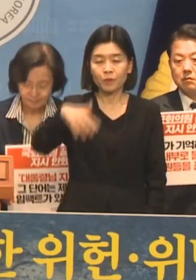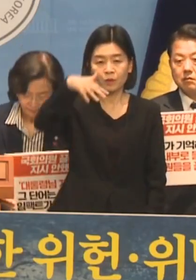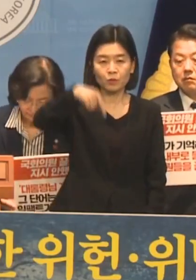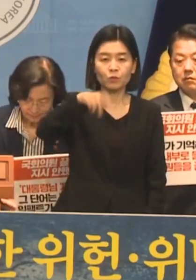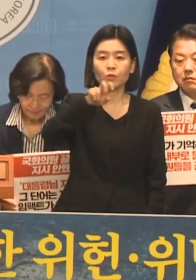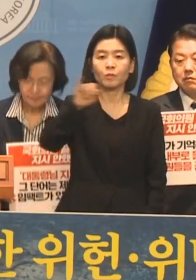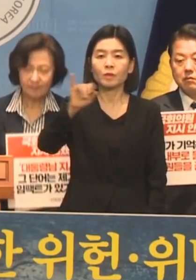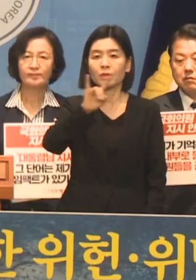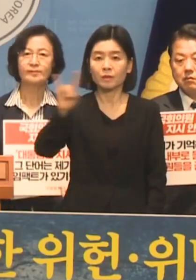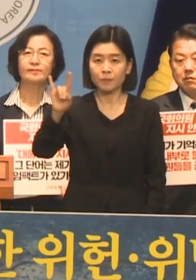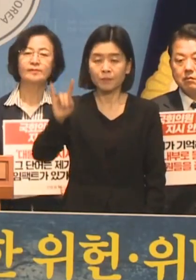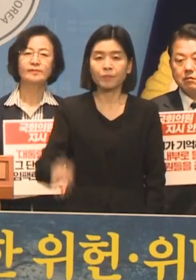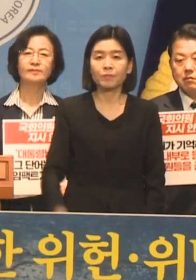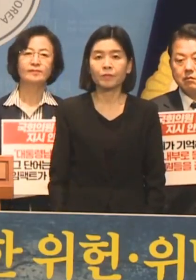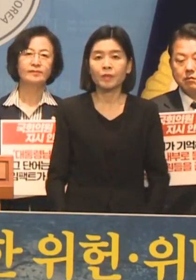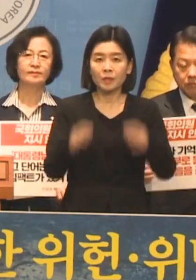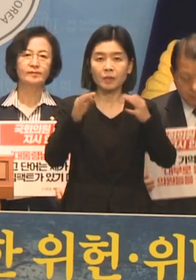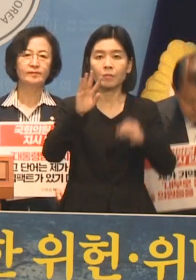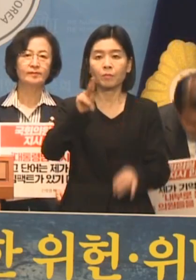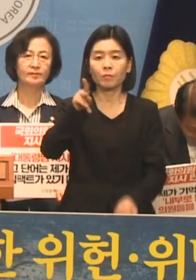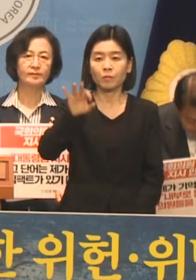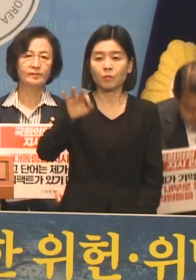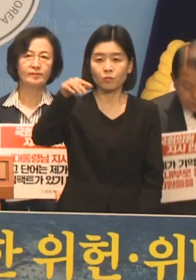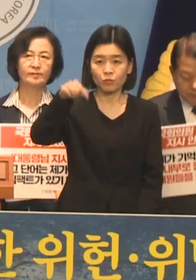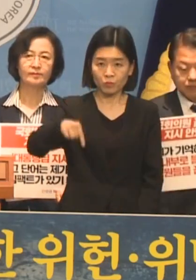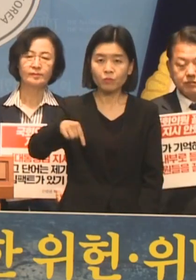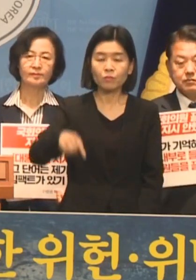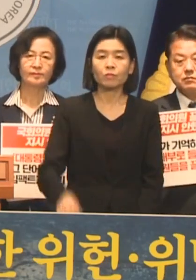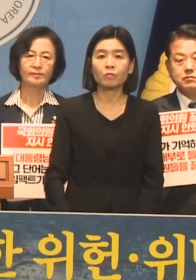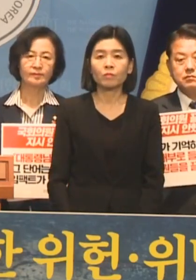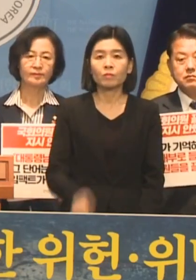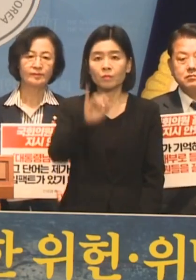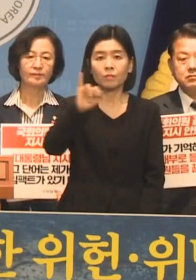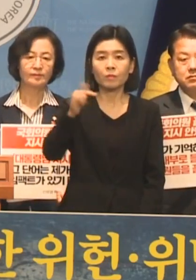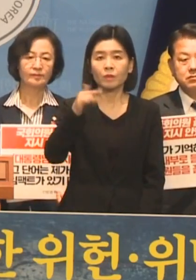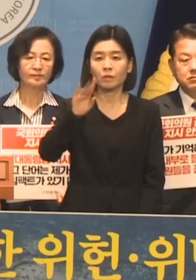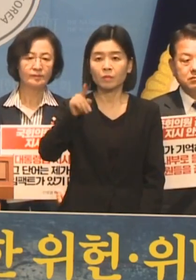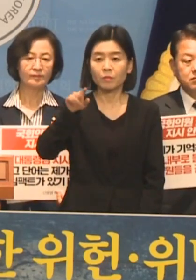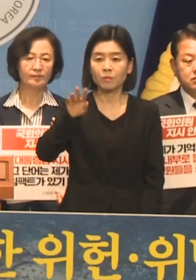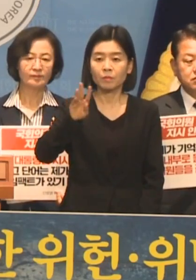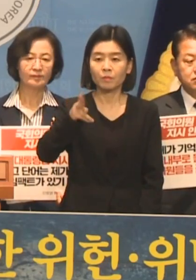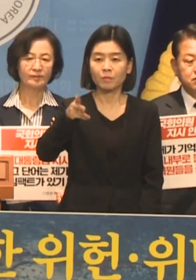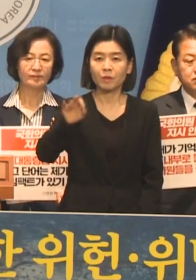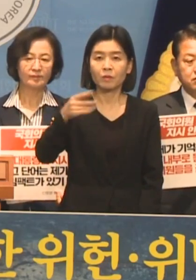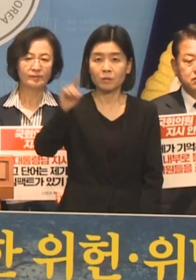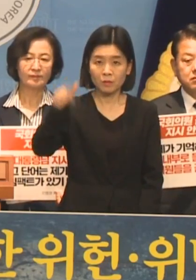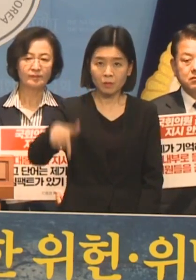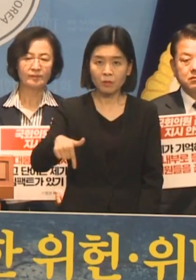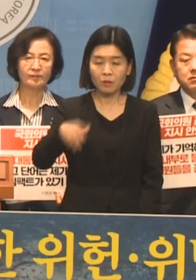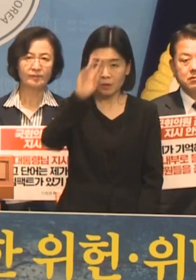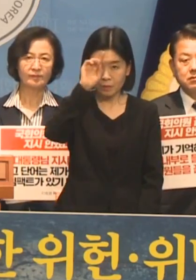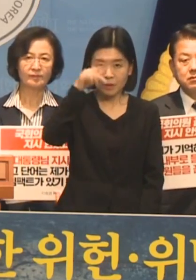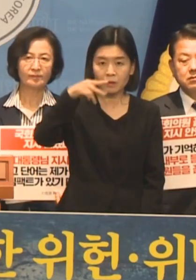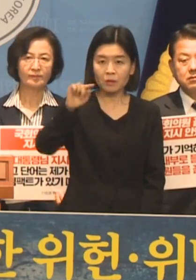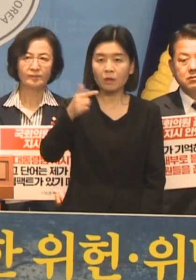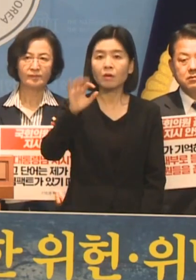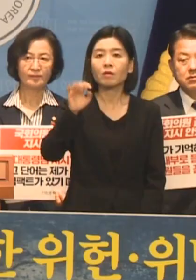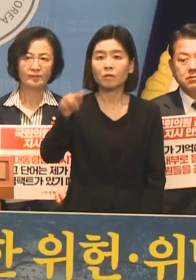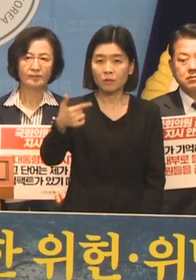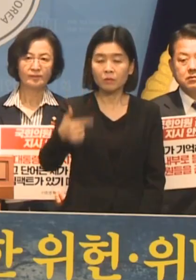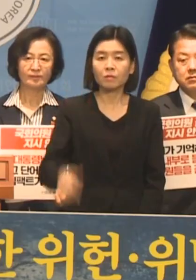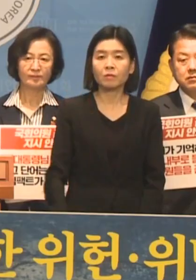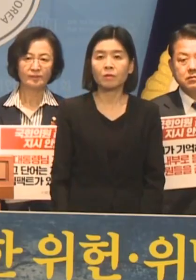대표님 오셨습니다. 예, 김병주 의원님 오셨습니다. 민병덕 의원님 참석해 주셨습니다. 박선원 의원님 참석해